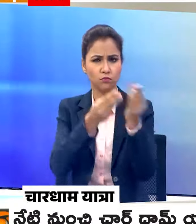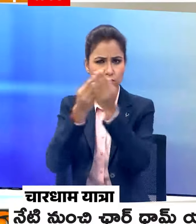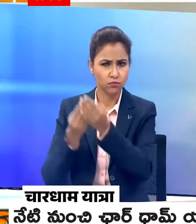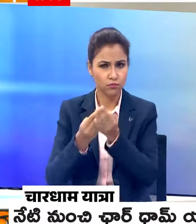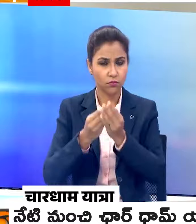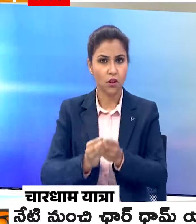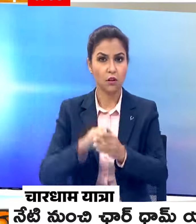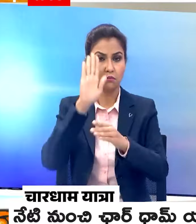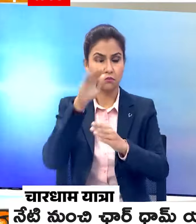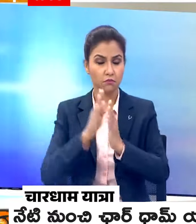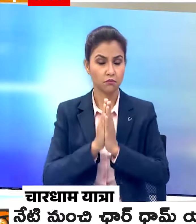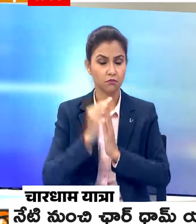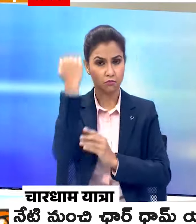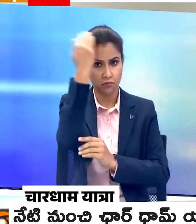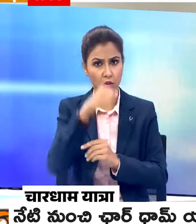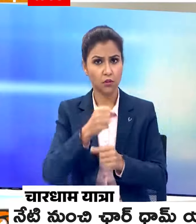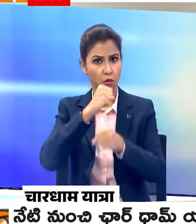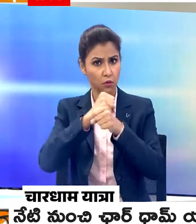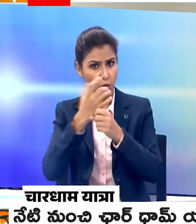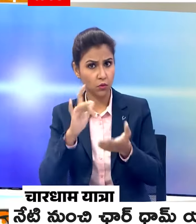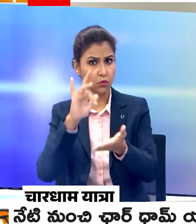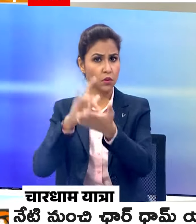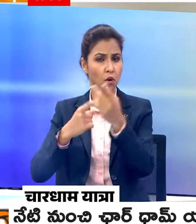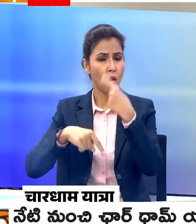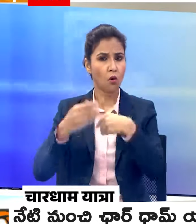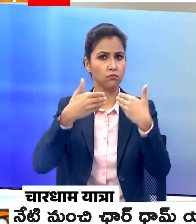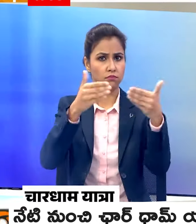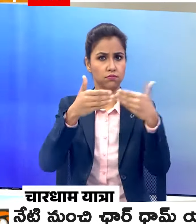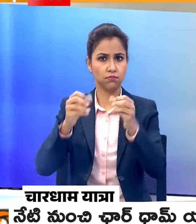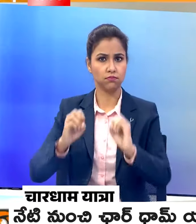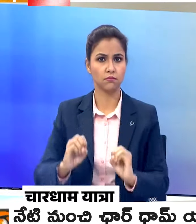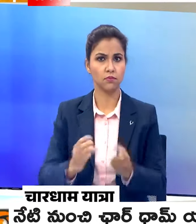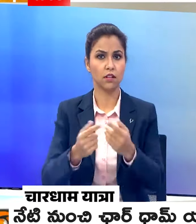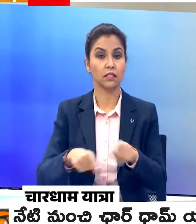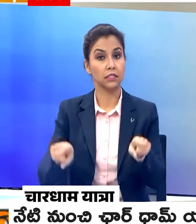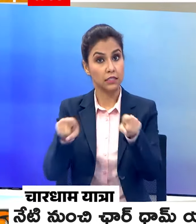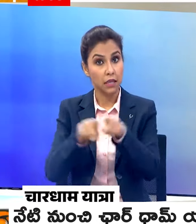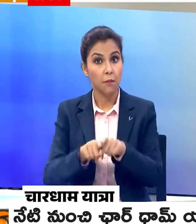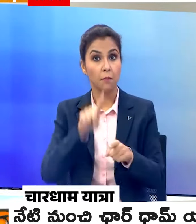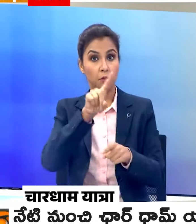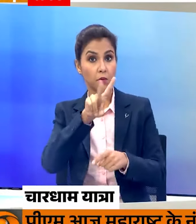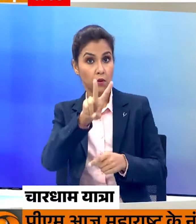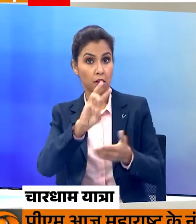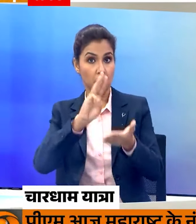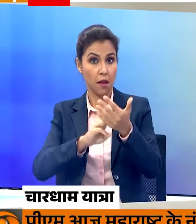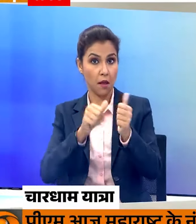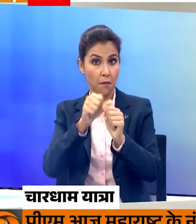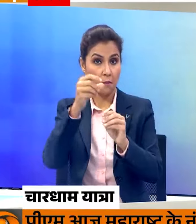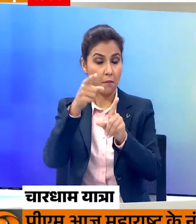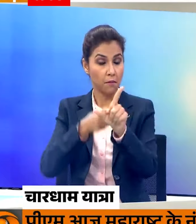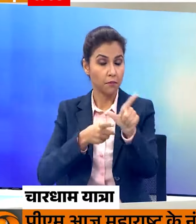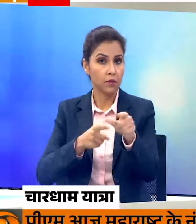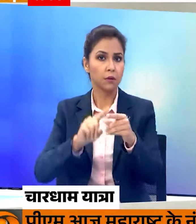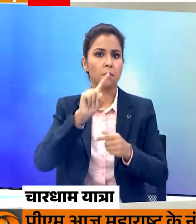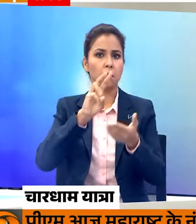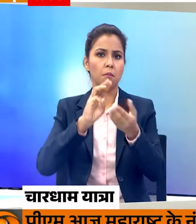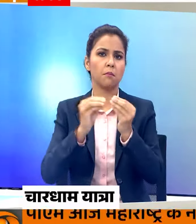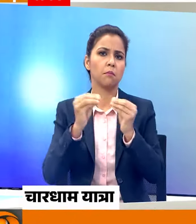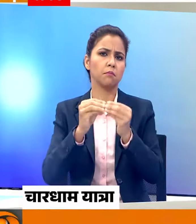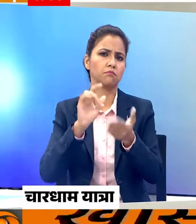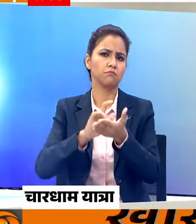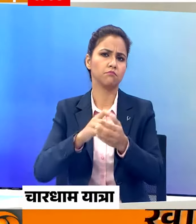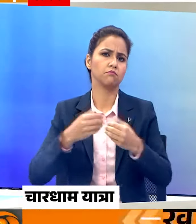केदारनाथ गंगोत्री और यमनोत्री धाम के कपाट वहीं 12 मई को खुलेंगे बद्रीनाथ धाम के